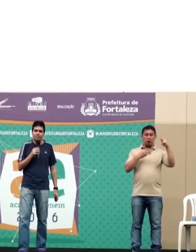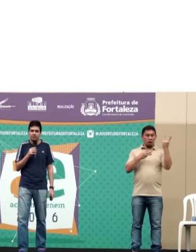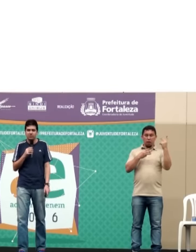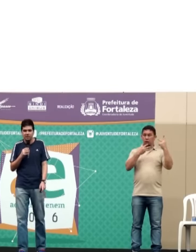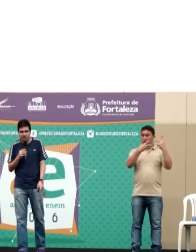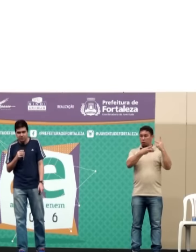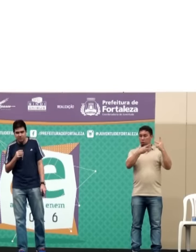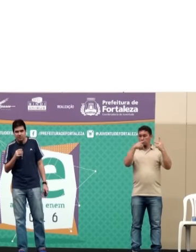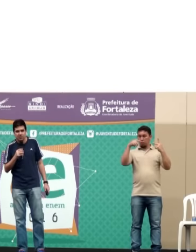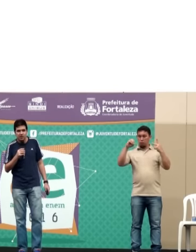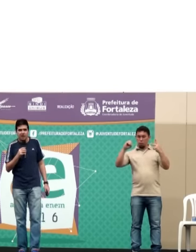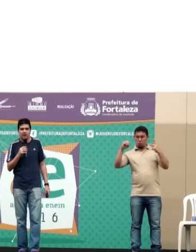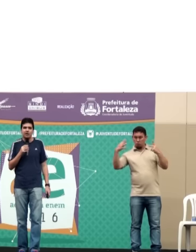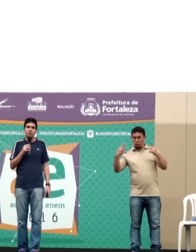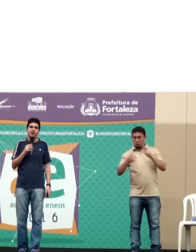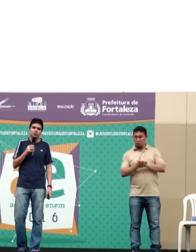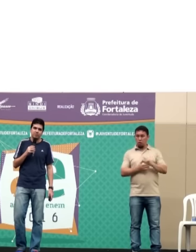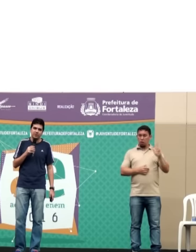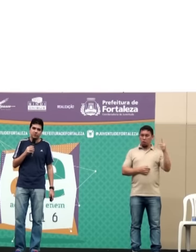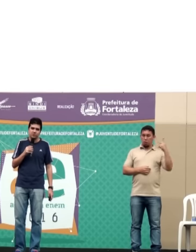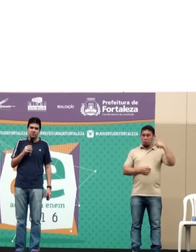H3PO4, HPO3,